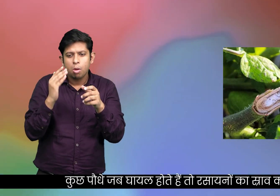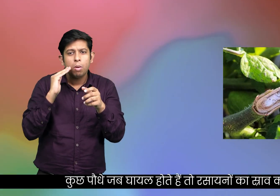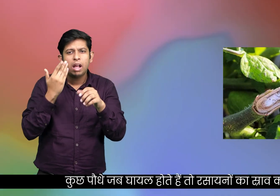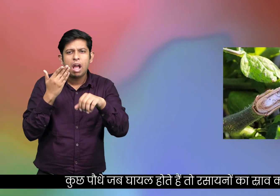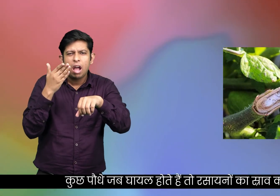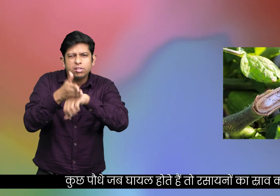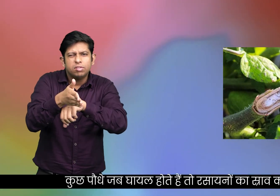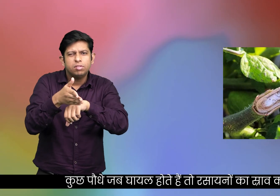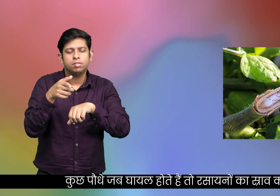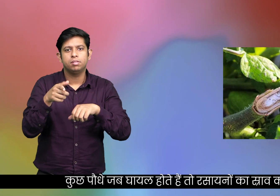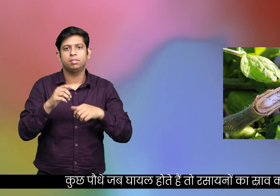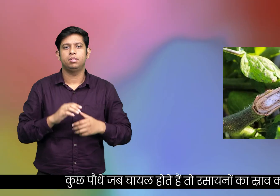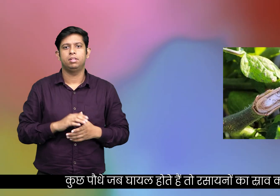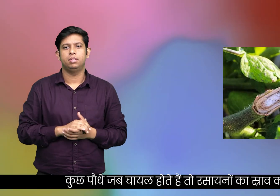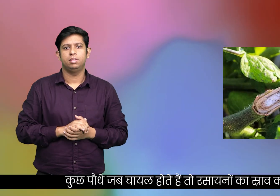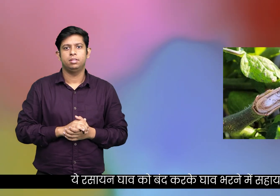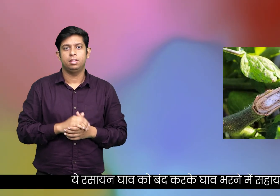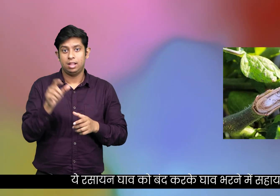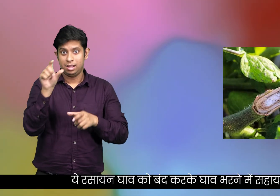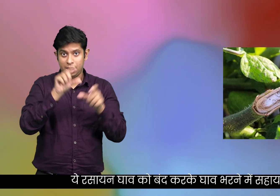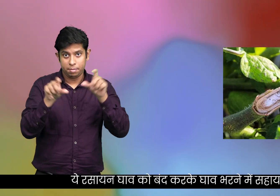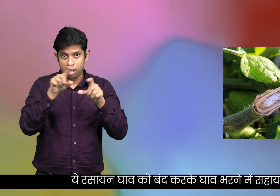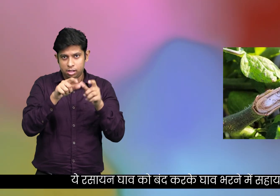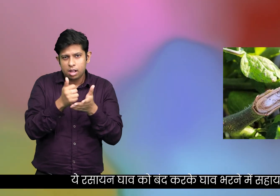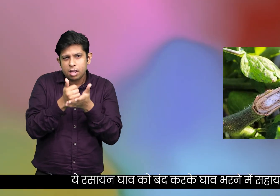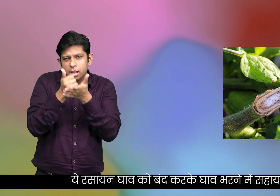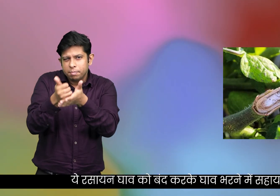का स्राव करते हैं। ये रसायन घाव